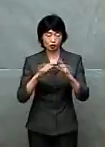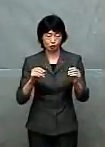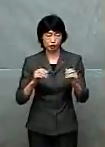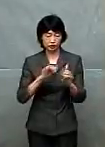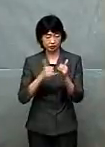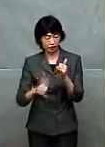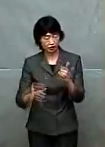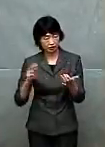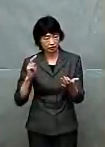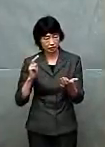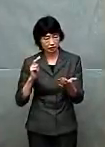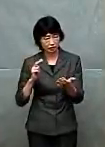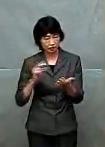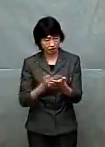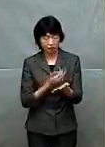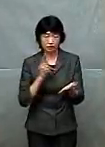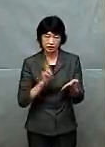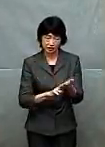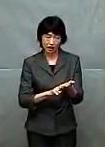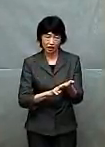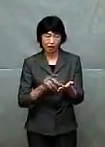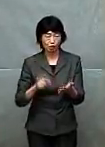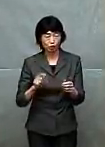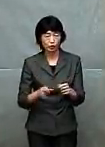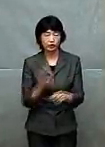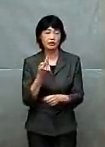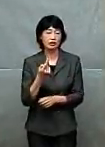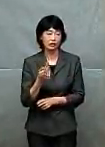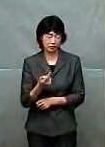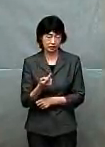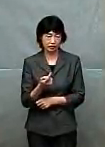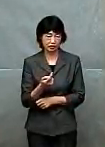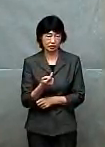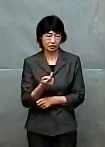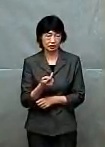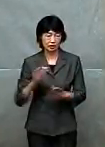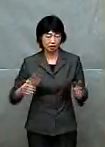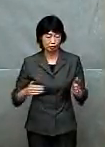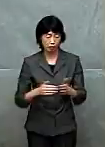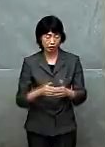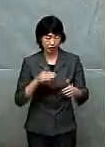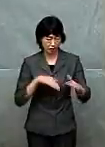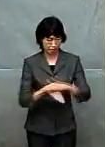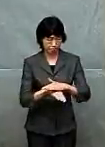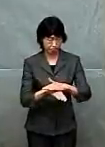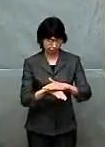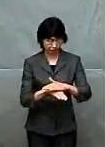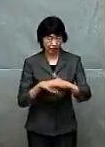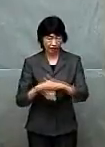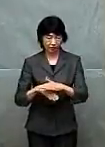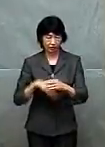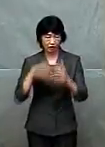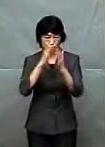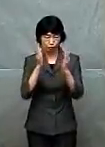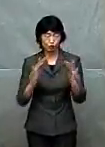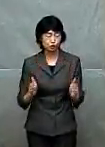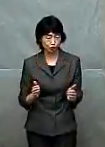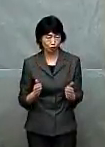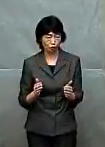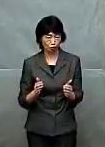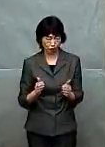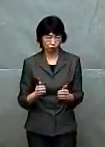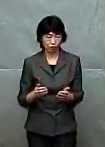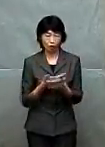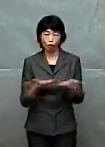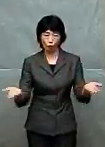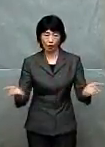国史跡に指定されたことをきっかけに、秘仏などを公開しているもので、普段は見ることのでき